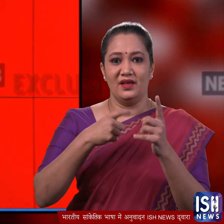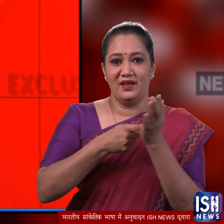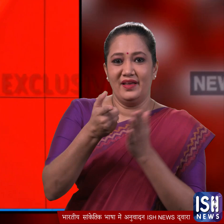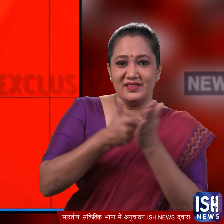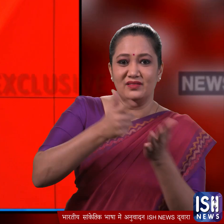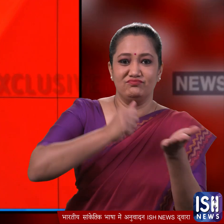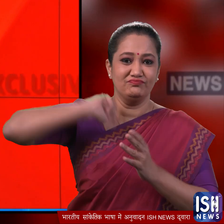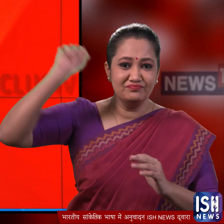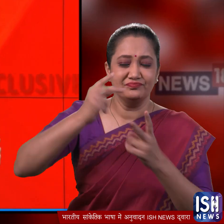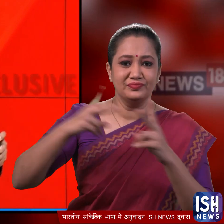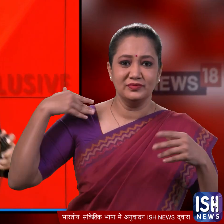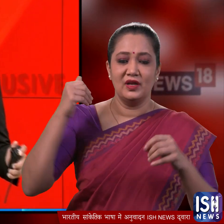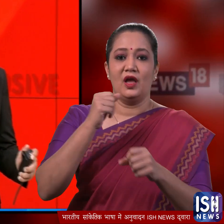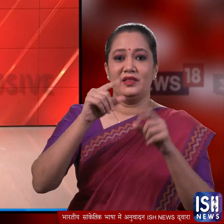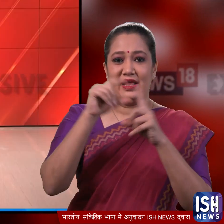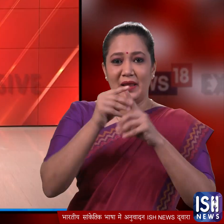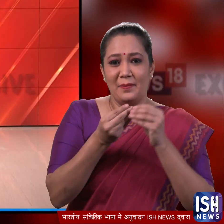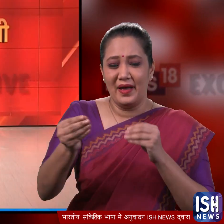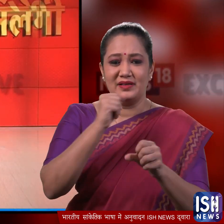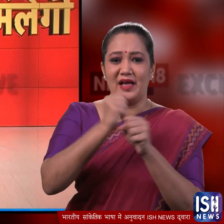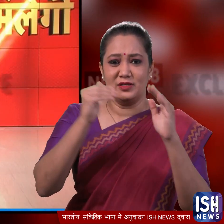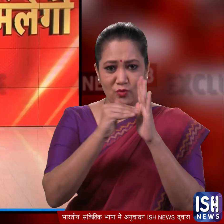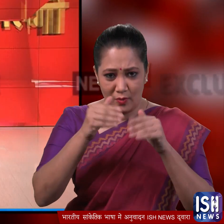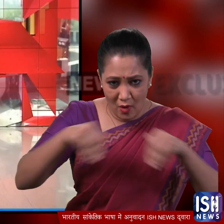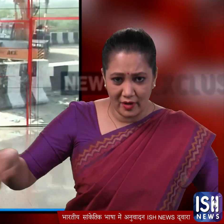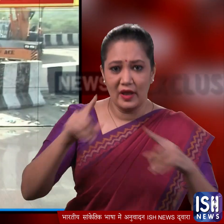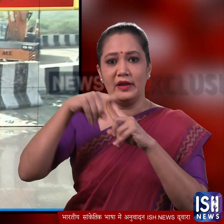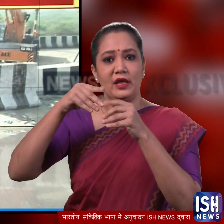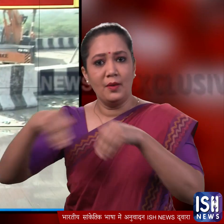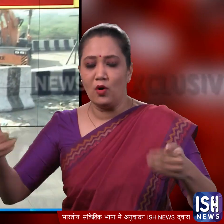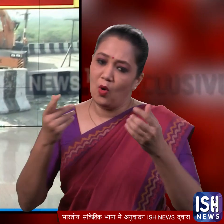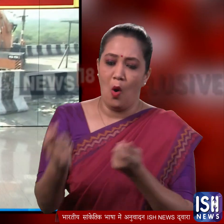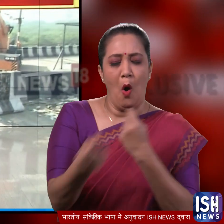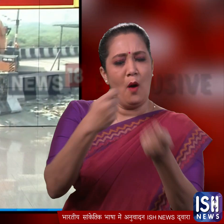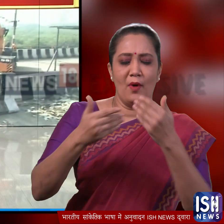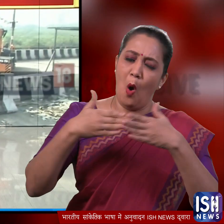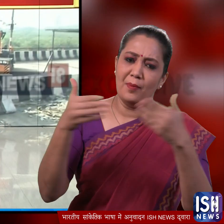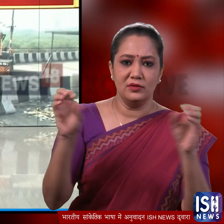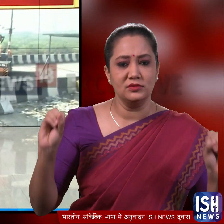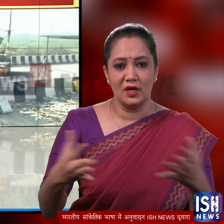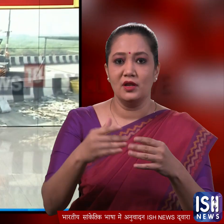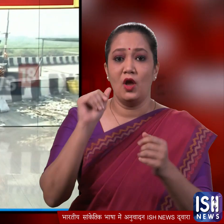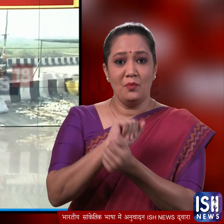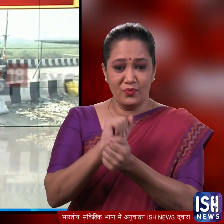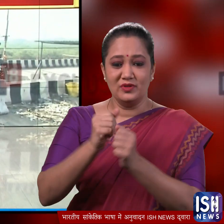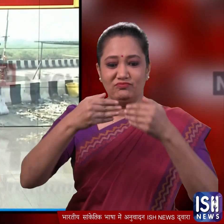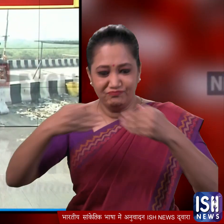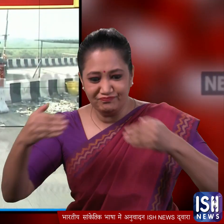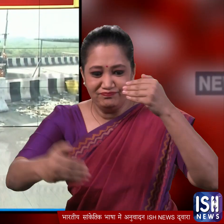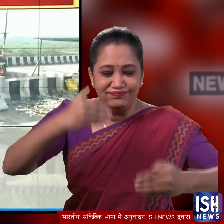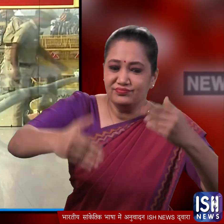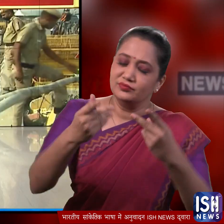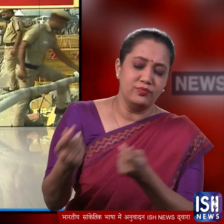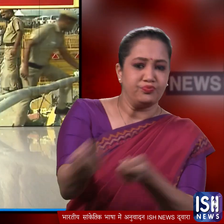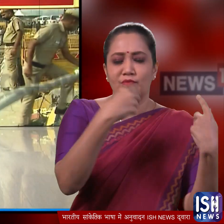किसान आंदोलन की वजह से बंद पड़े दिल्ली के गाजीपुर बॉर्डर और टीकरी बॉर्डर को खोलने का काम शुरू हो गया। पुलिस ने बॉर्डर पर बना सुरक्षा का कड़ा घेरा